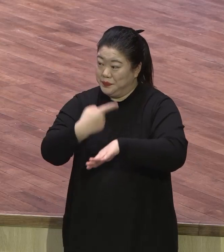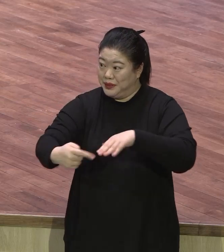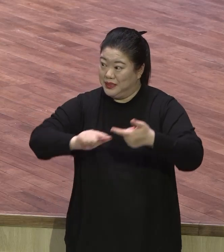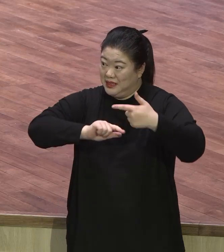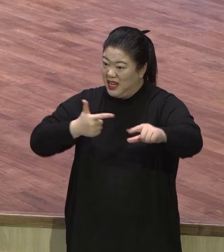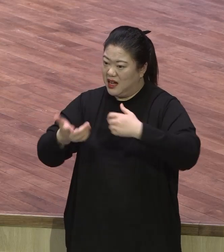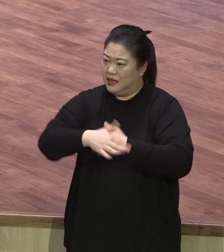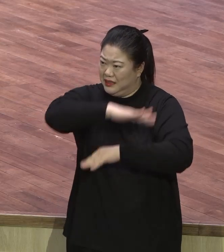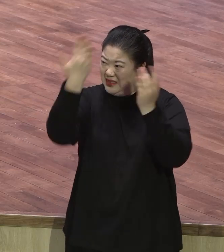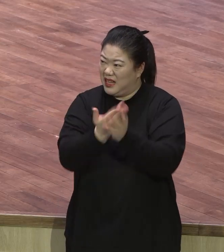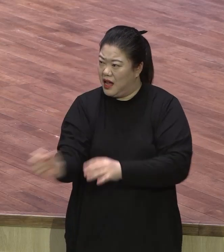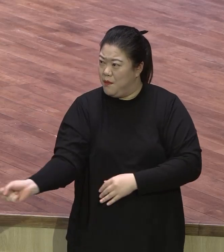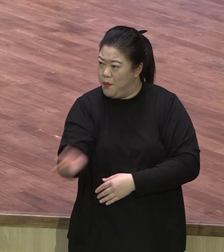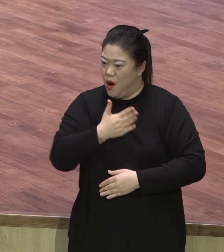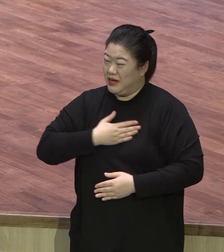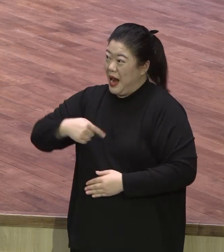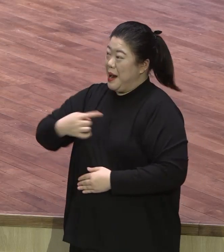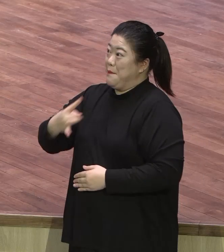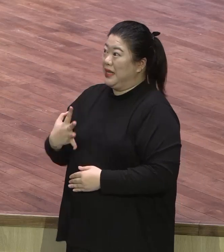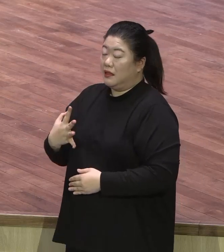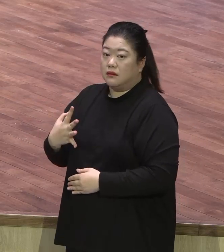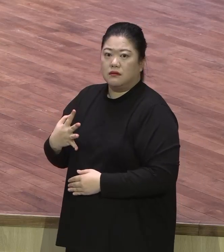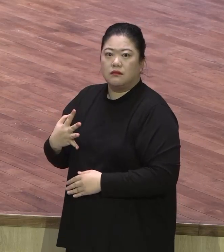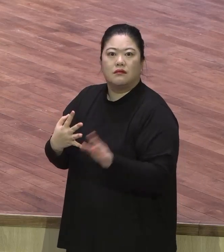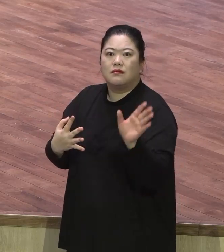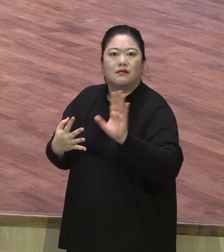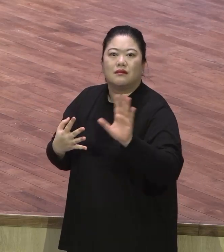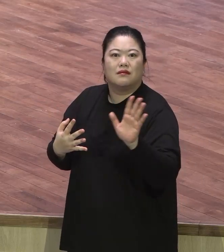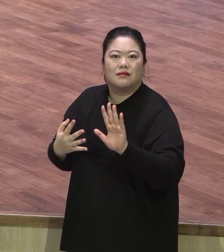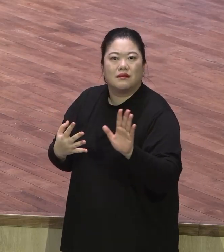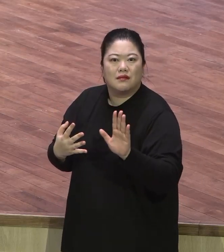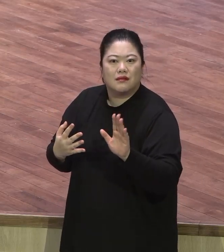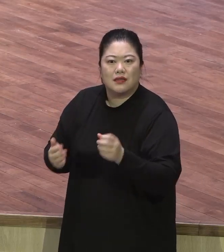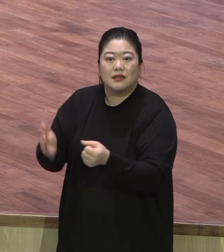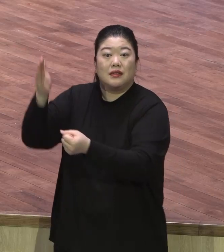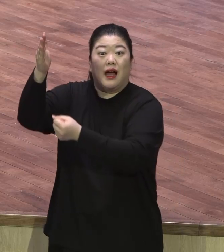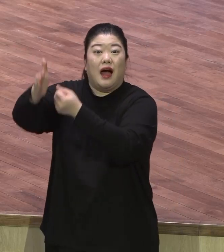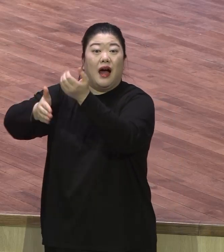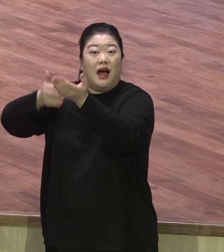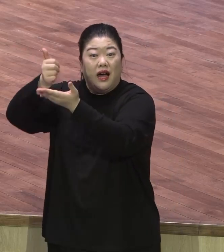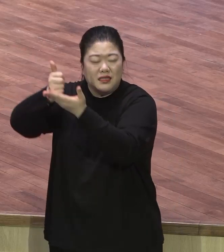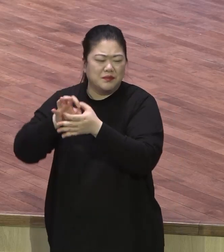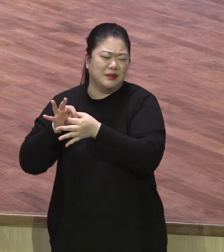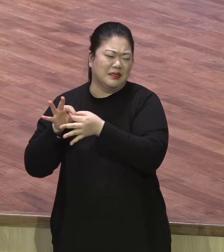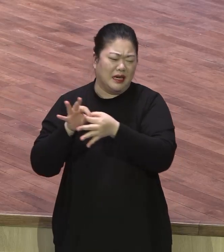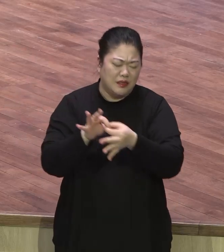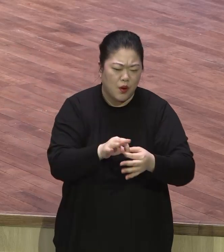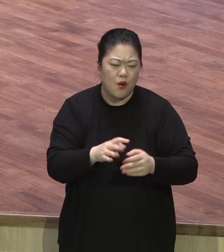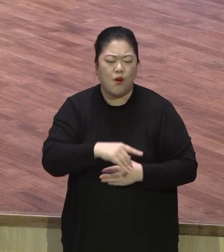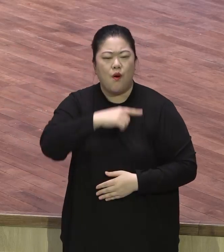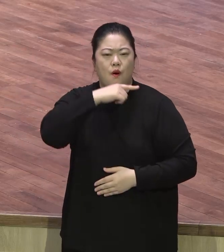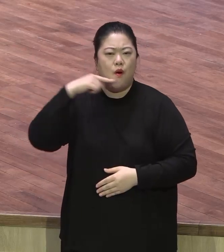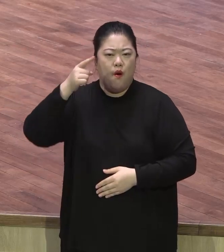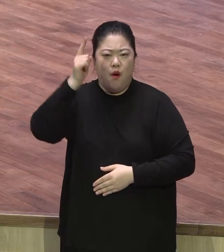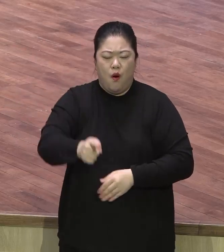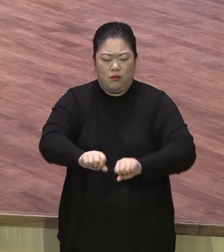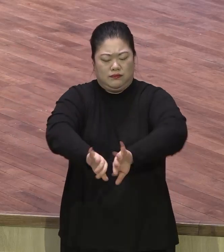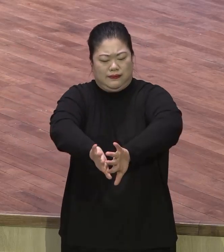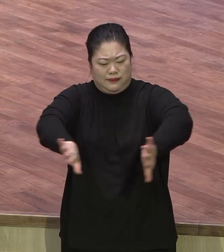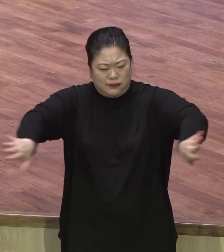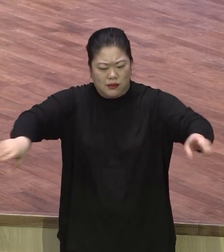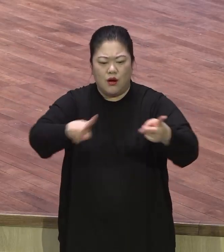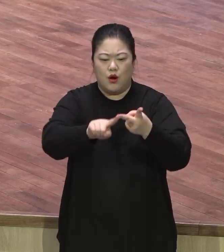사실을 전등자 창조주 하나님이 있다는 사실을 내가 얼마나 많이 보여줬는지 홍해를 갈랐지 여리고를 무너뜨렸지